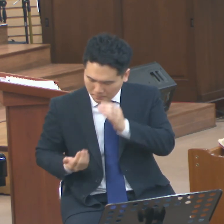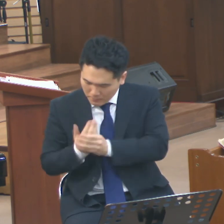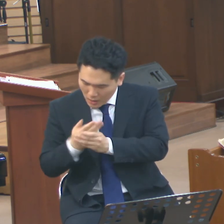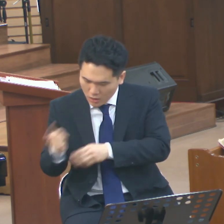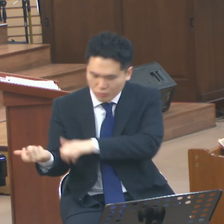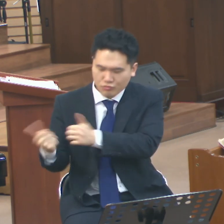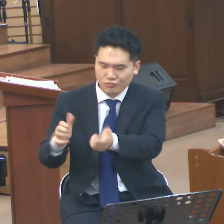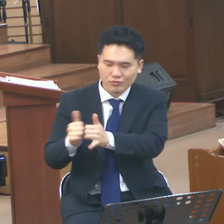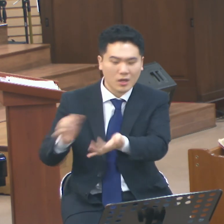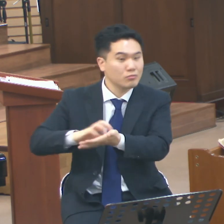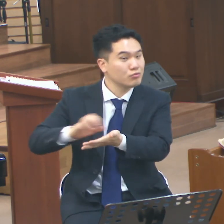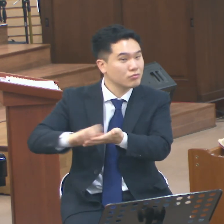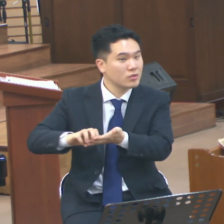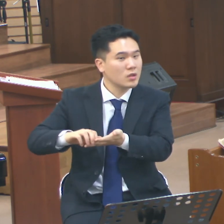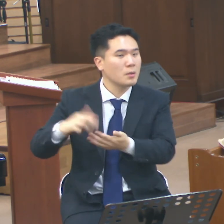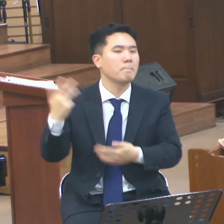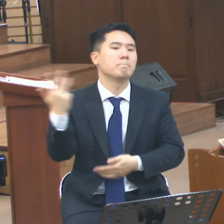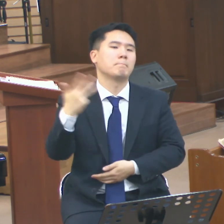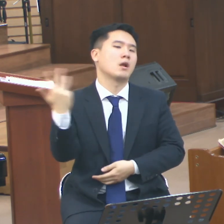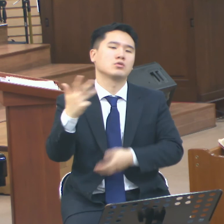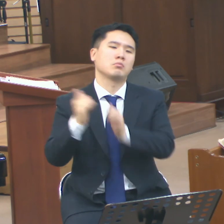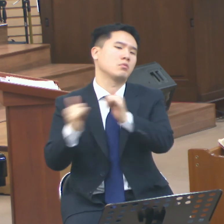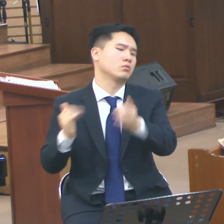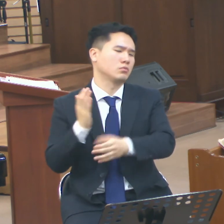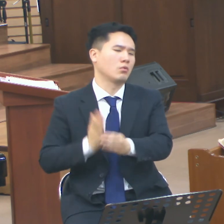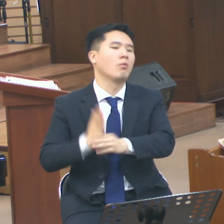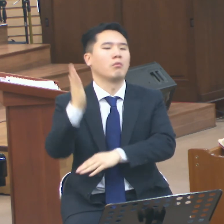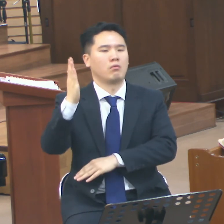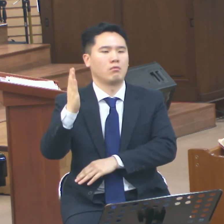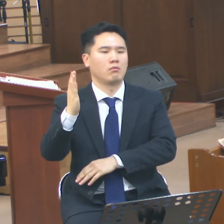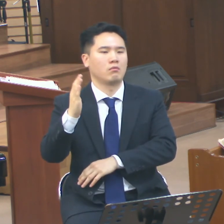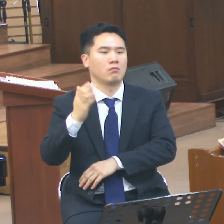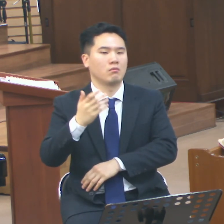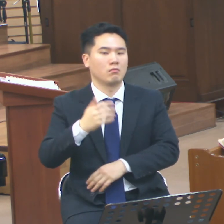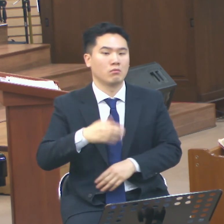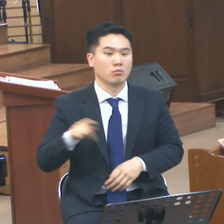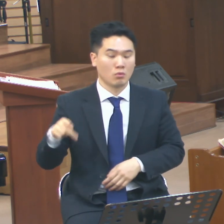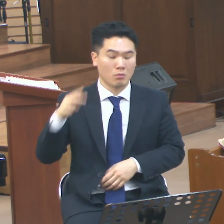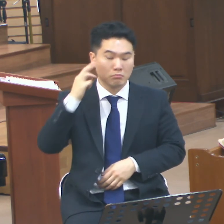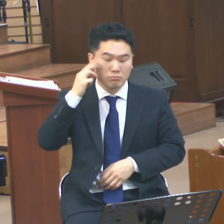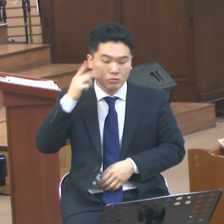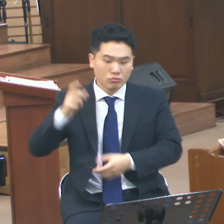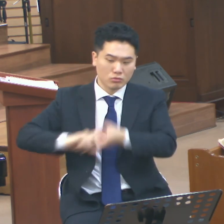근데 미국 가는 사람 안 막잖아요, 지금. 더 위험한데. 미국이 더 위험한데.